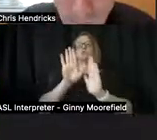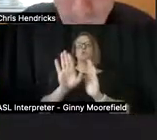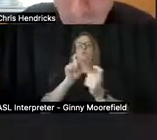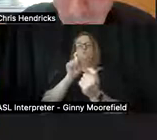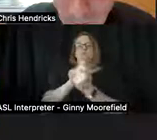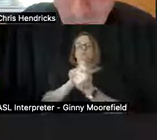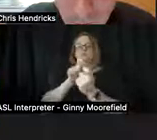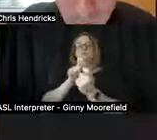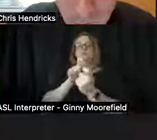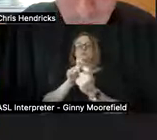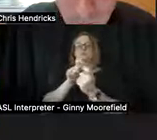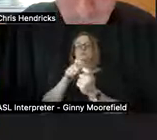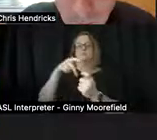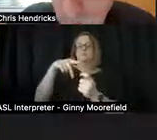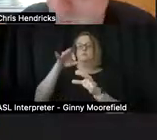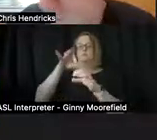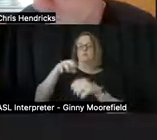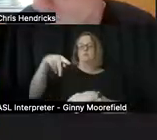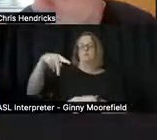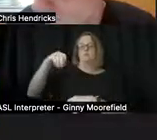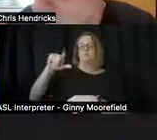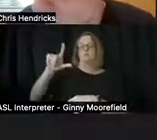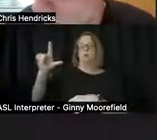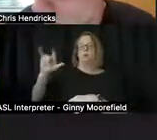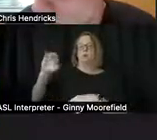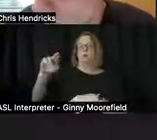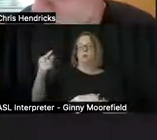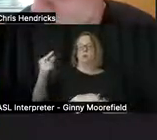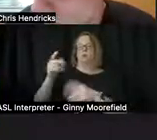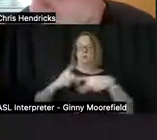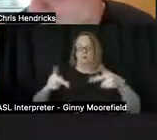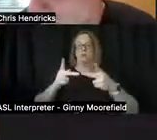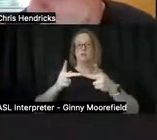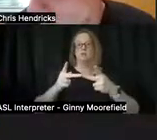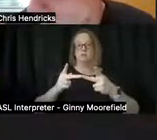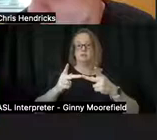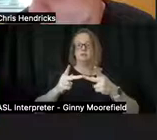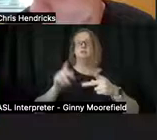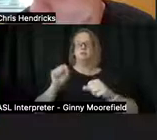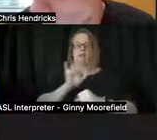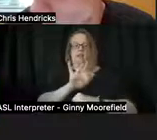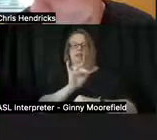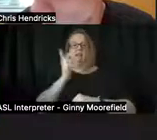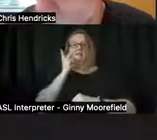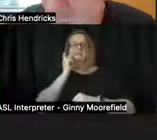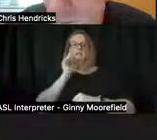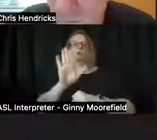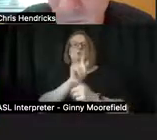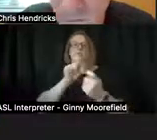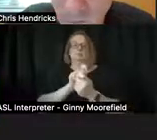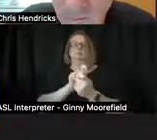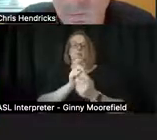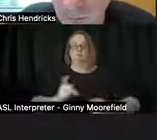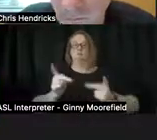muestra donde podemos encontrar nuestro lugar para ir a votar yo ya lo he hecho y Les animo a ustedes a que hagan lo mismo que